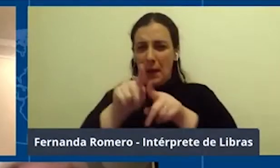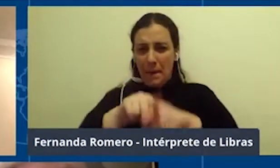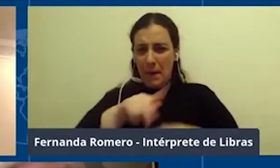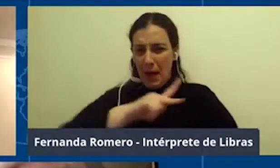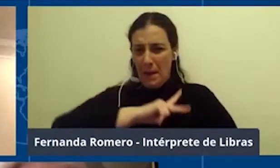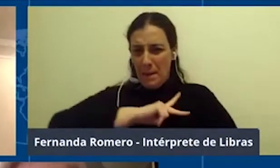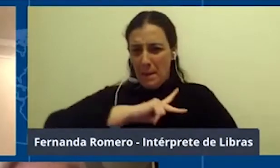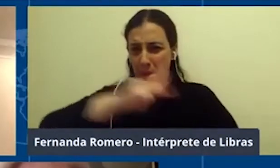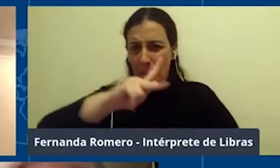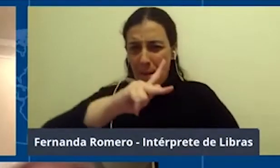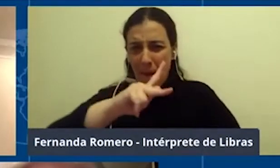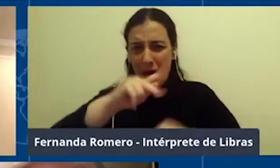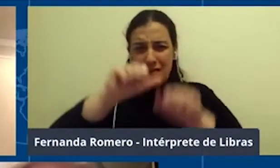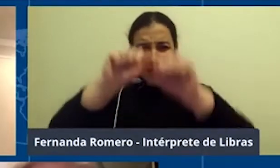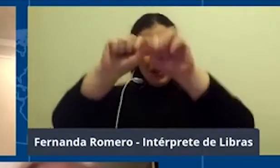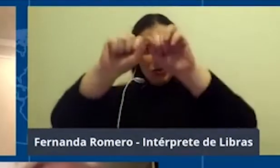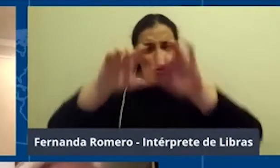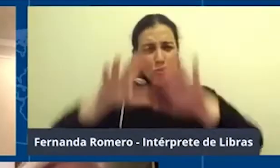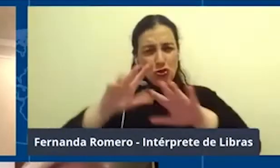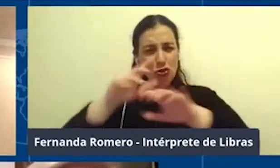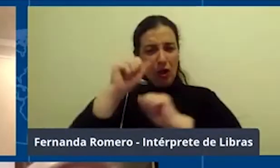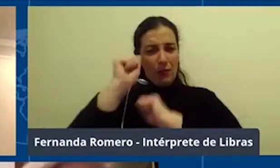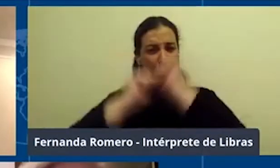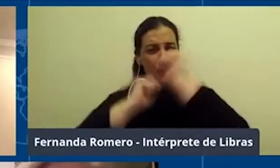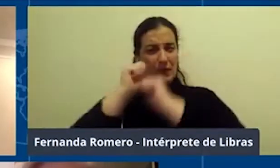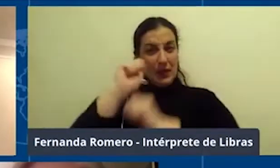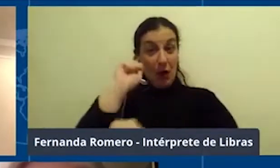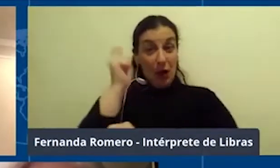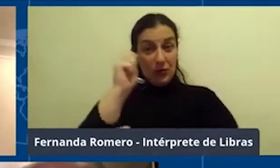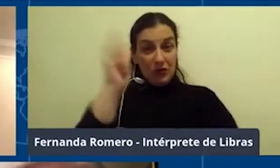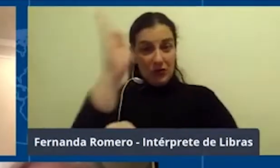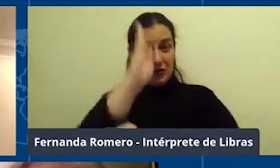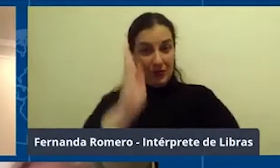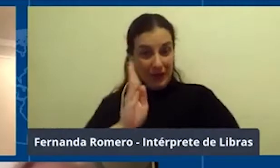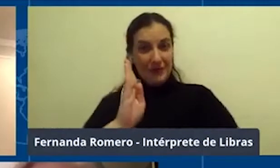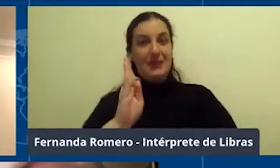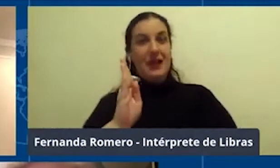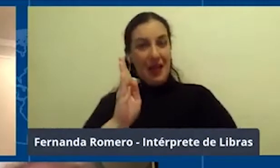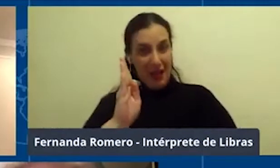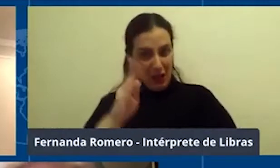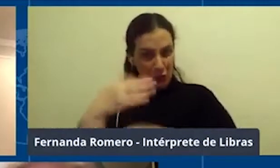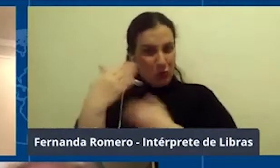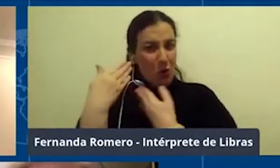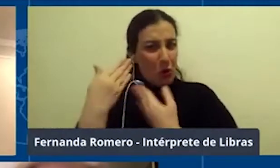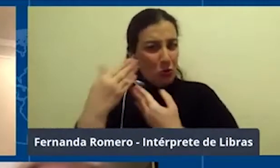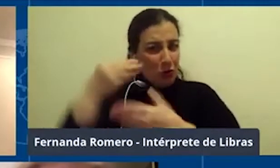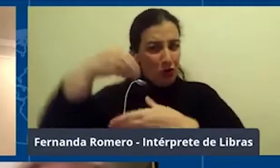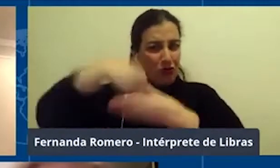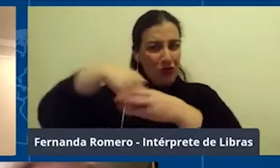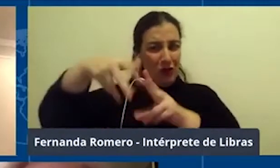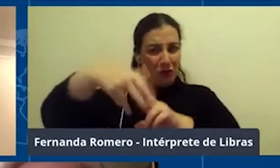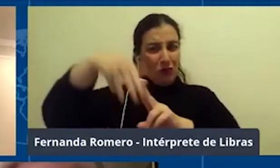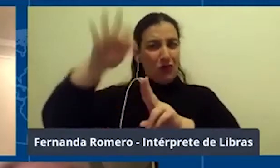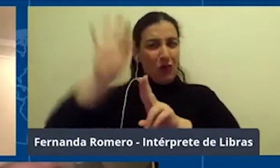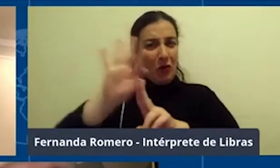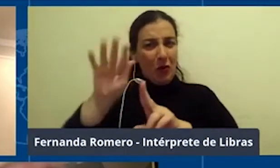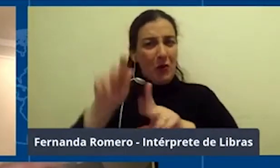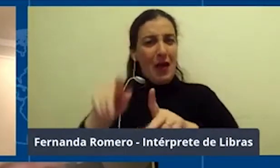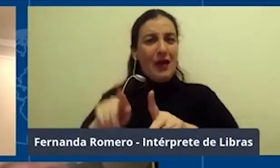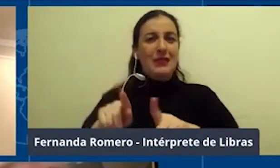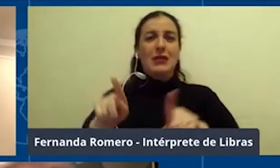Empresarial Argentino-Brasileira do Rio Grande do Sul, uma jovem entidade ao Sistema FEComércio, e o seu presidente